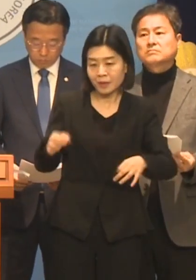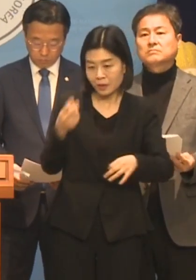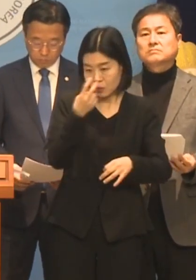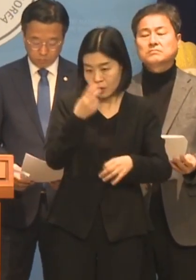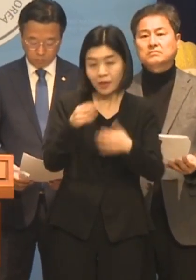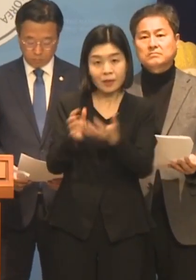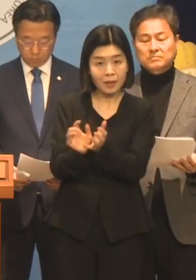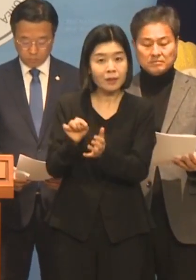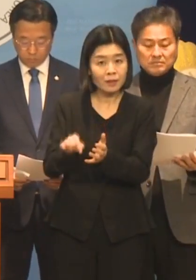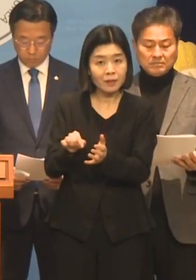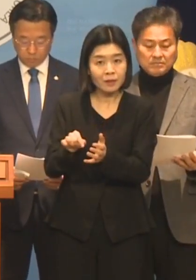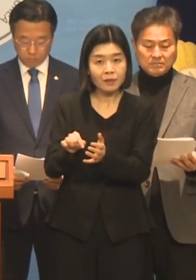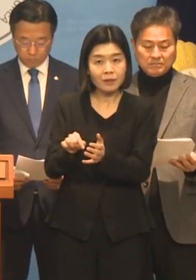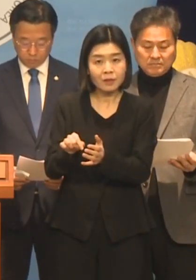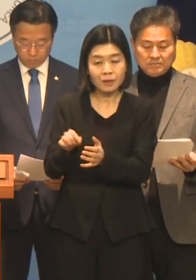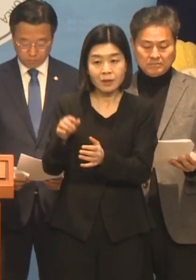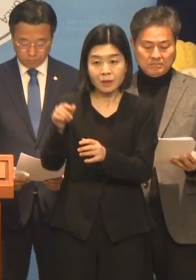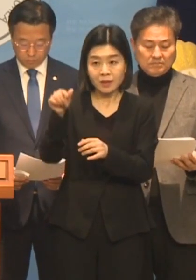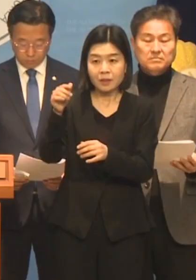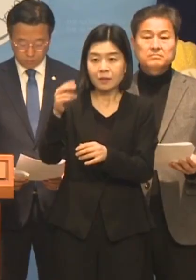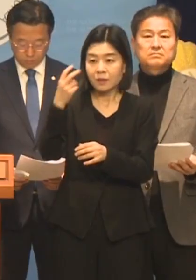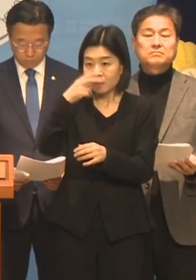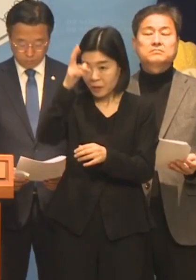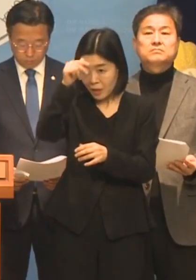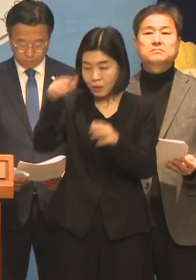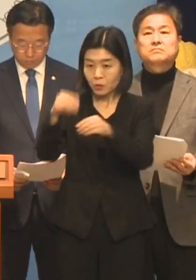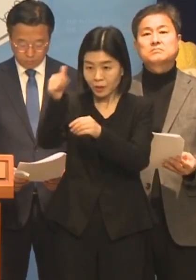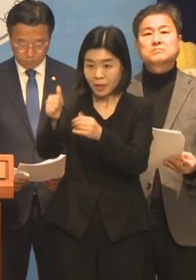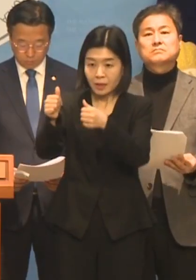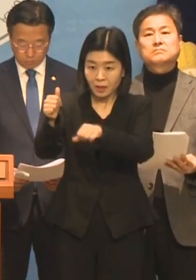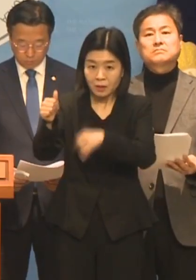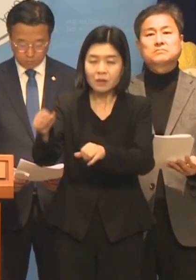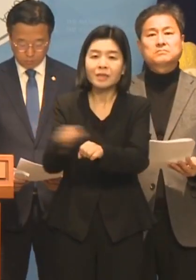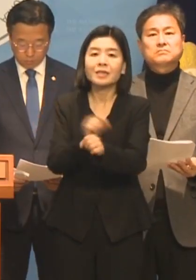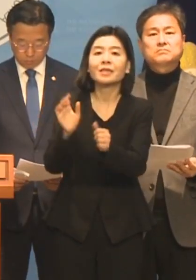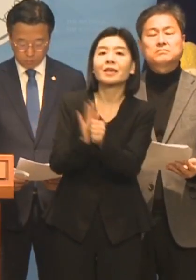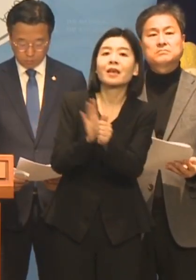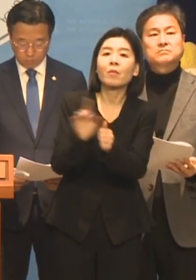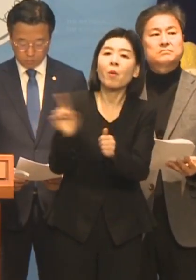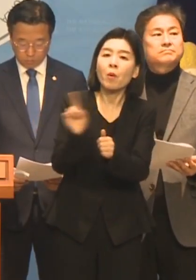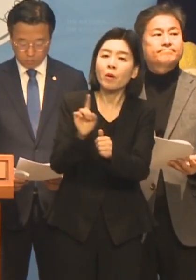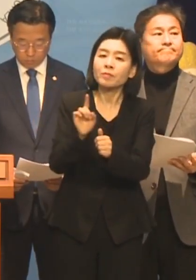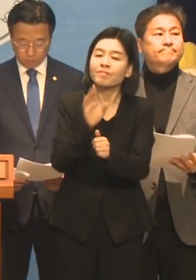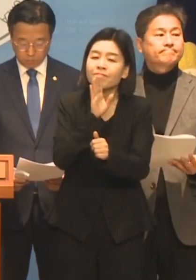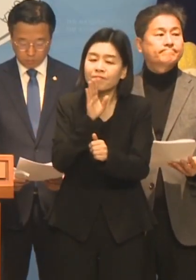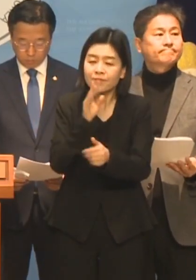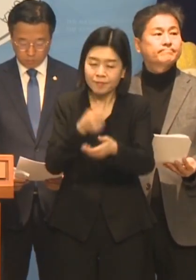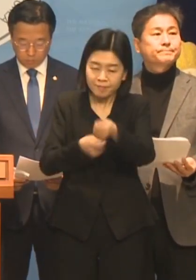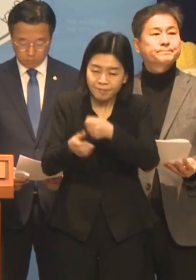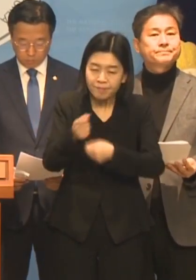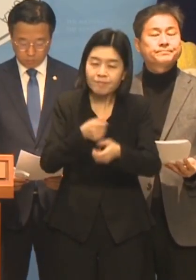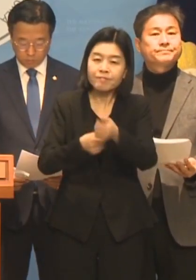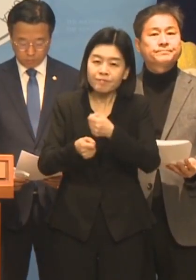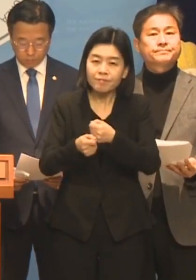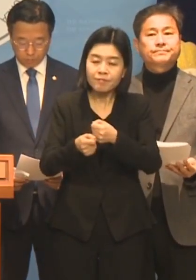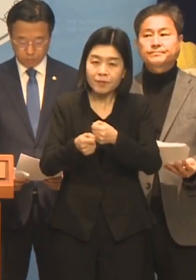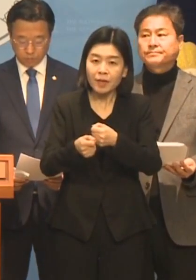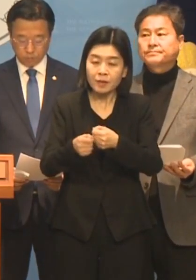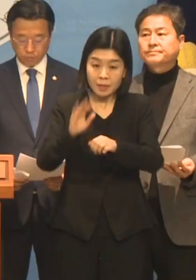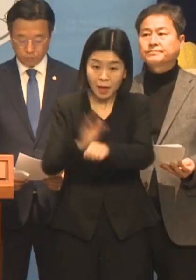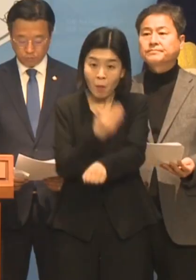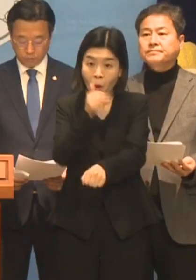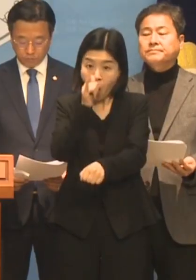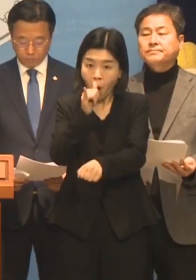총장의 자녀들의 특혜 비리에 대해 끝까지 진상을 규명하여 책임을 묻겠습니다. 또한 이 과정에서